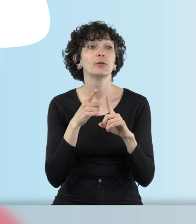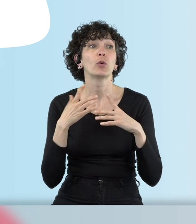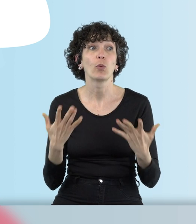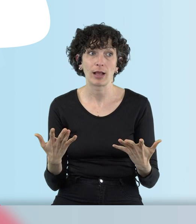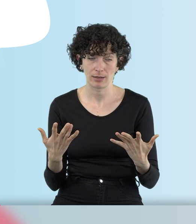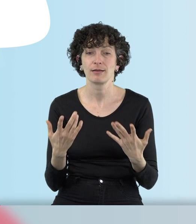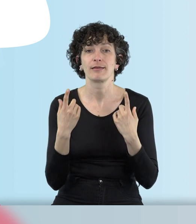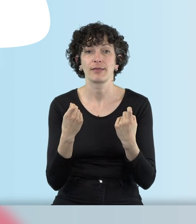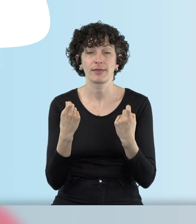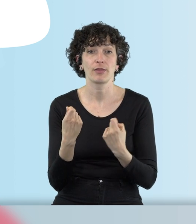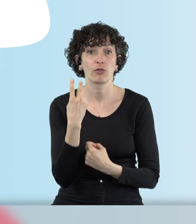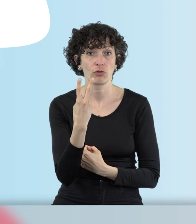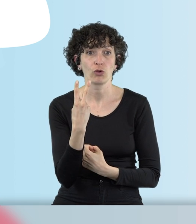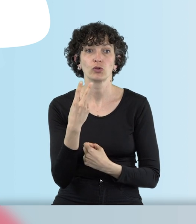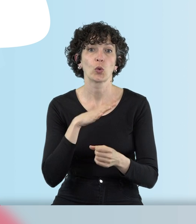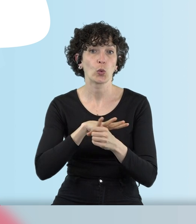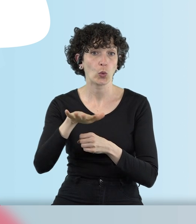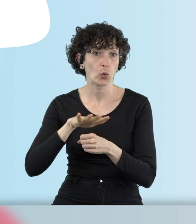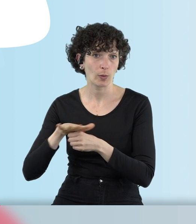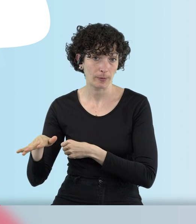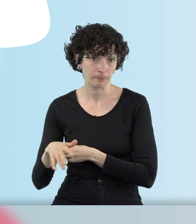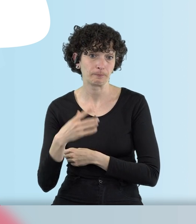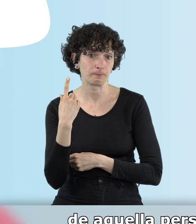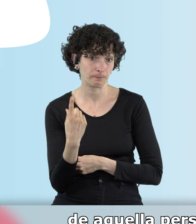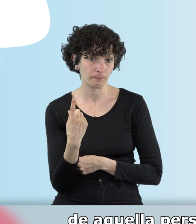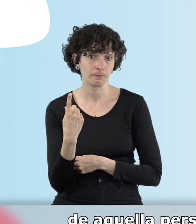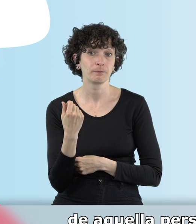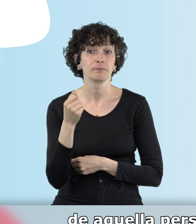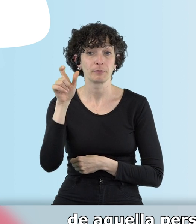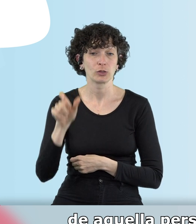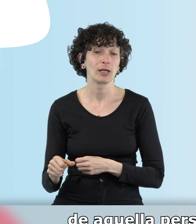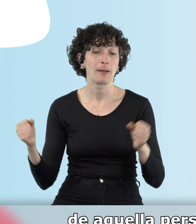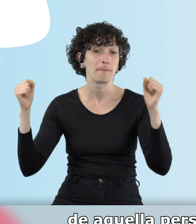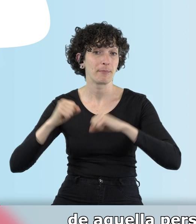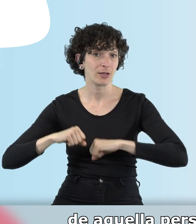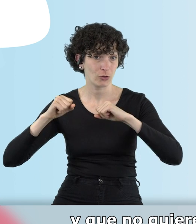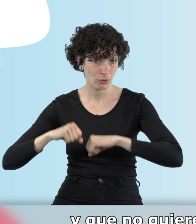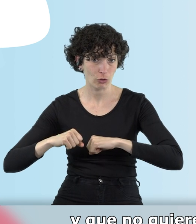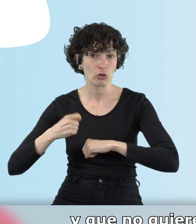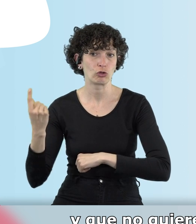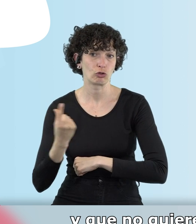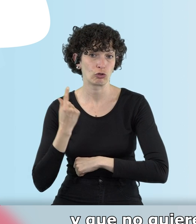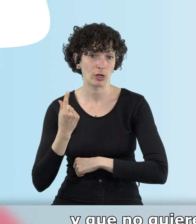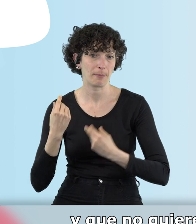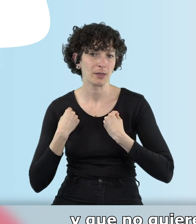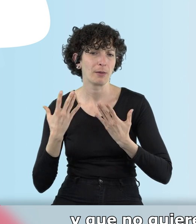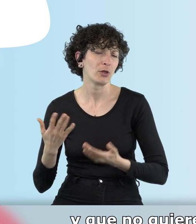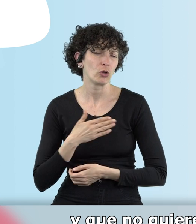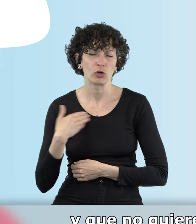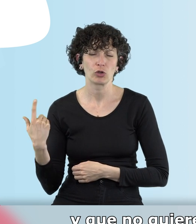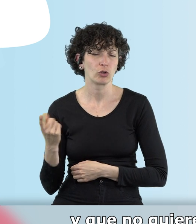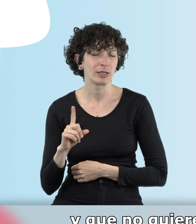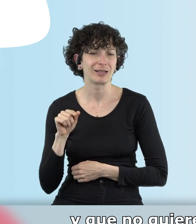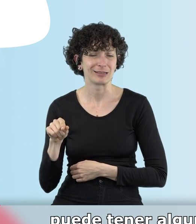existiera, es de poner fin a dos necesidades. Por un lado, la necesidad de compañía de aquella persona mayor que vive sola y que no quiere vivir sola y que